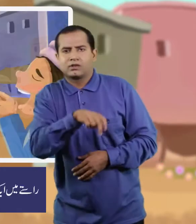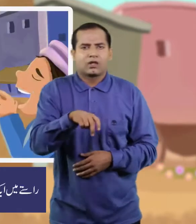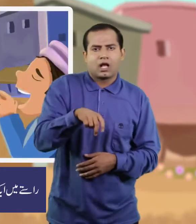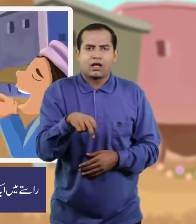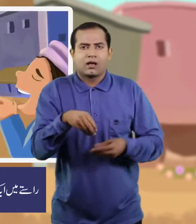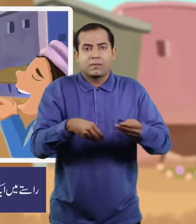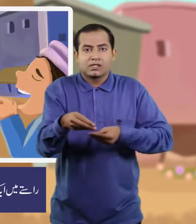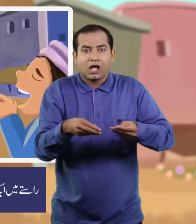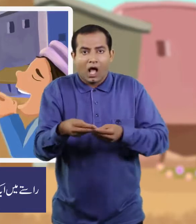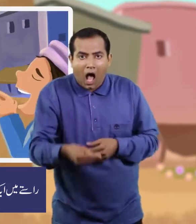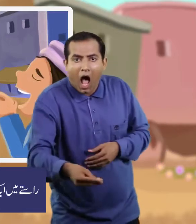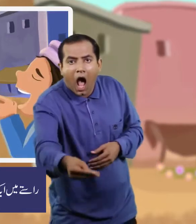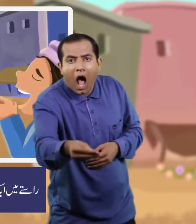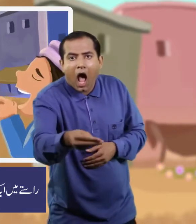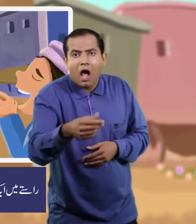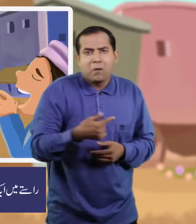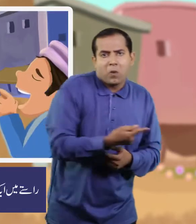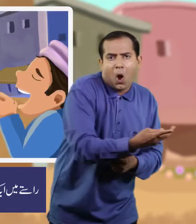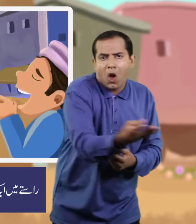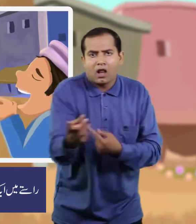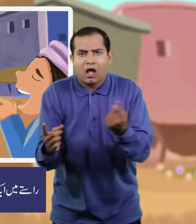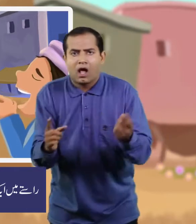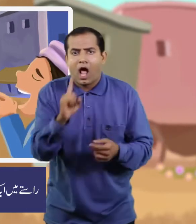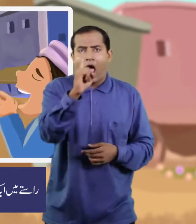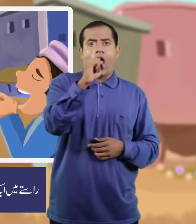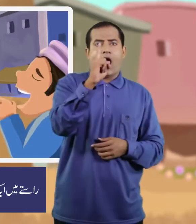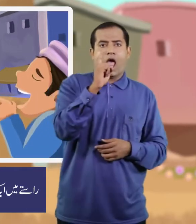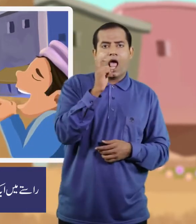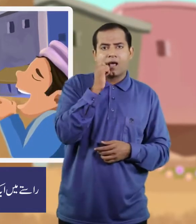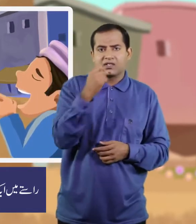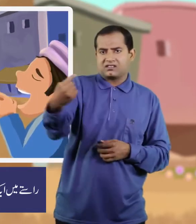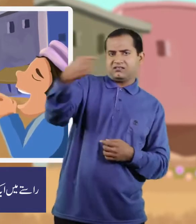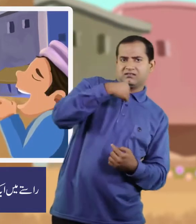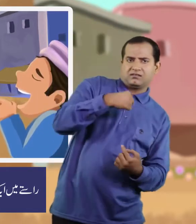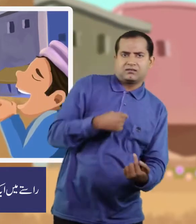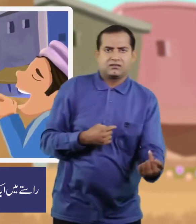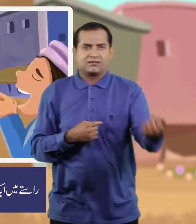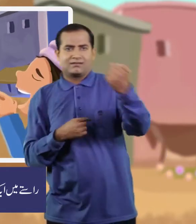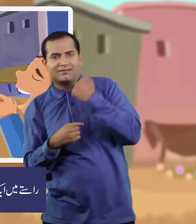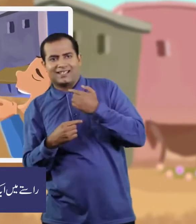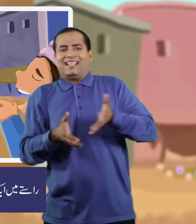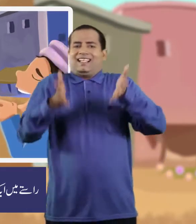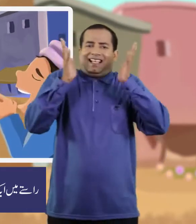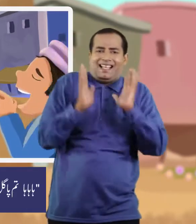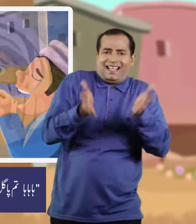रास्ते में एक आत्मी उनकी तरफ देखा और इशारा करके उन्चा-उन्चा हसने लगा.